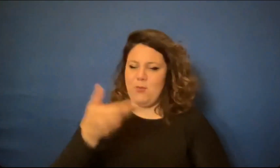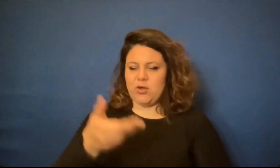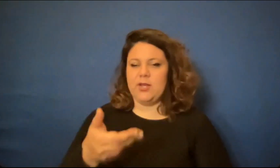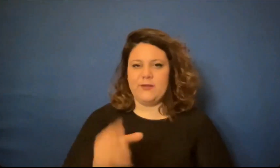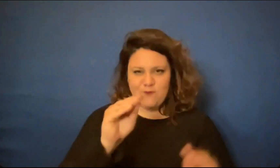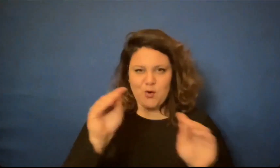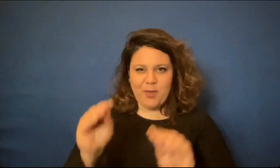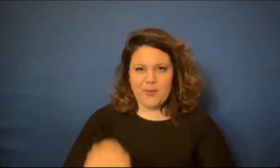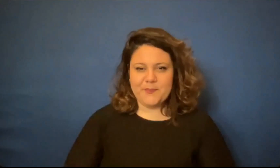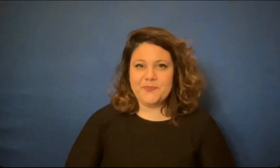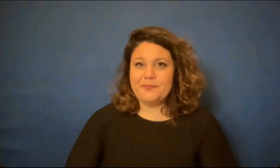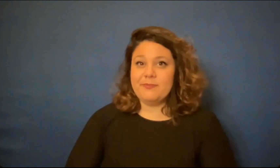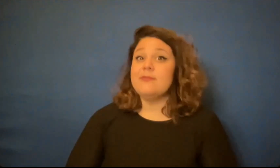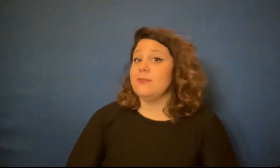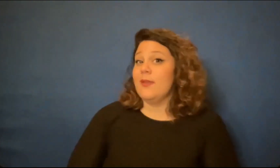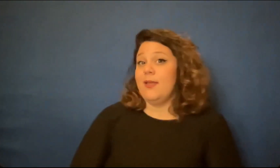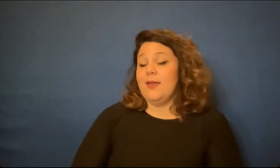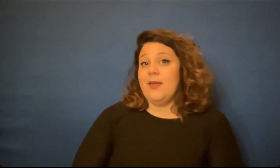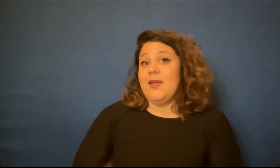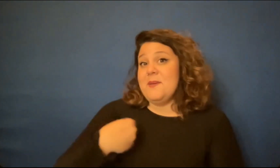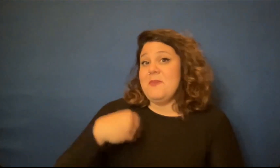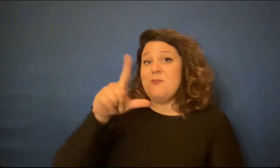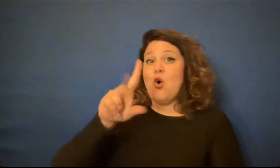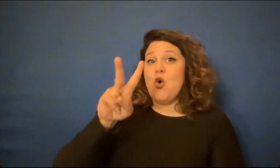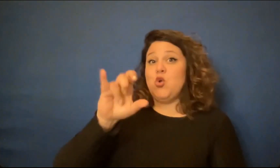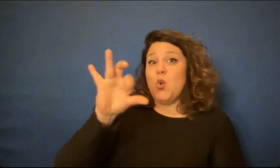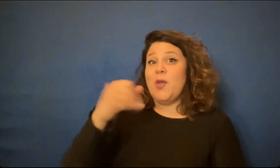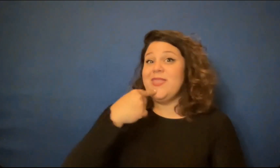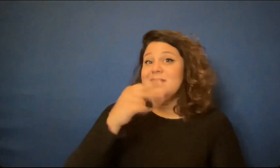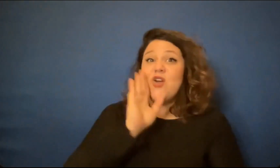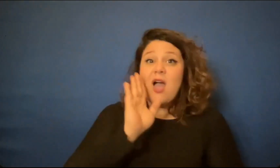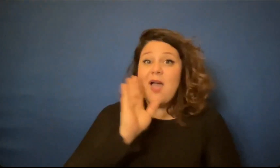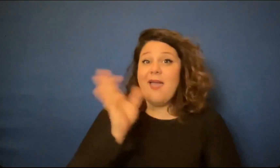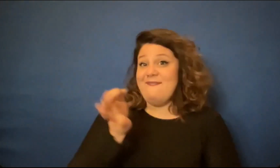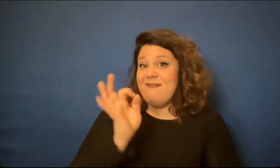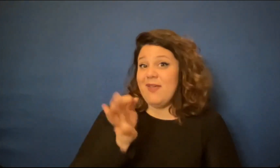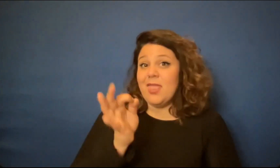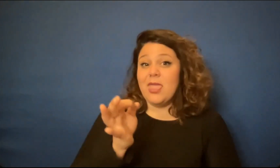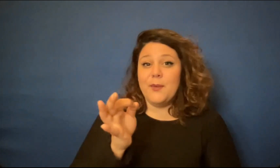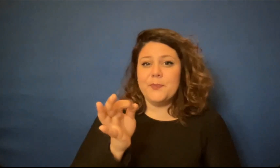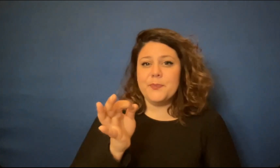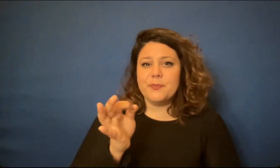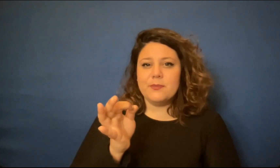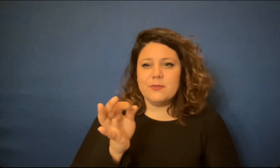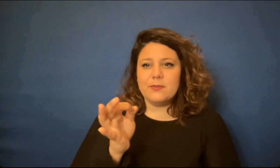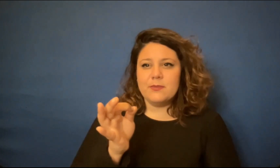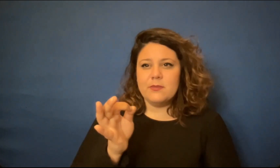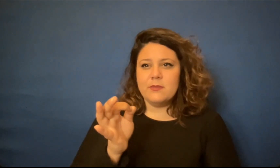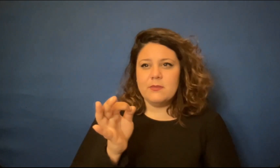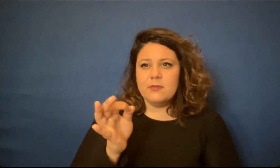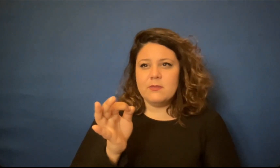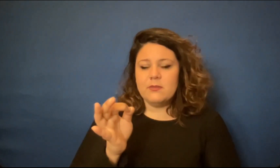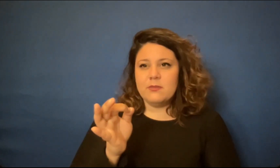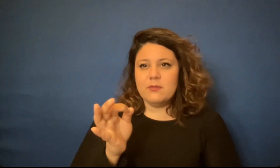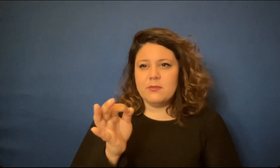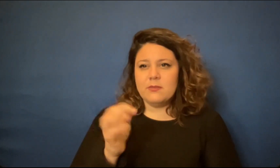Sí. No, de todas formas, como decía Luis, es verdad que a los profesores, estoy viendo yo, porque bueno, yo